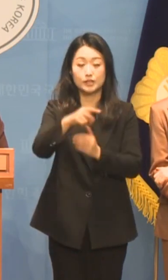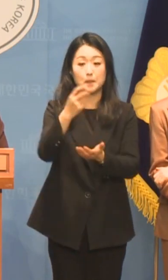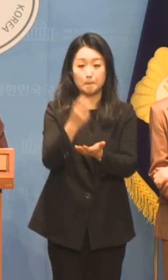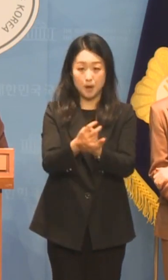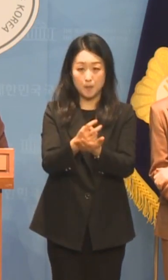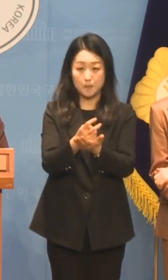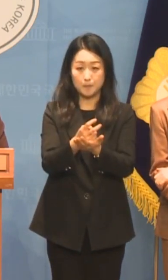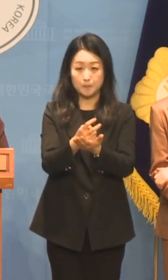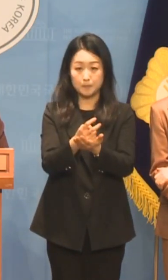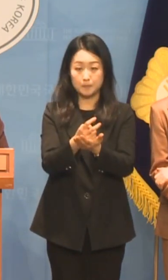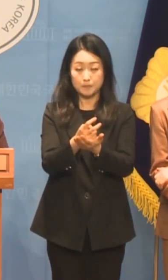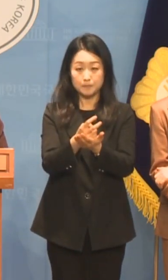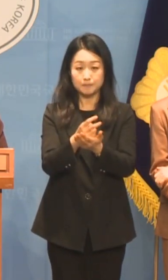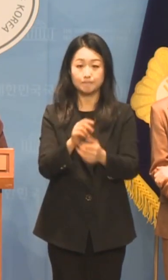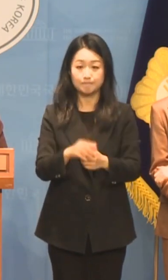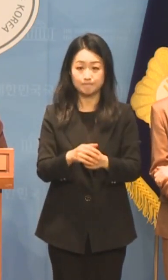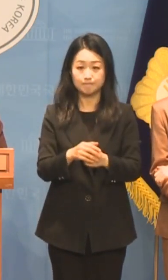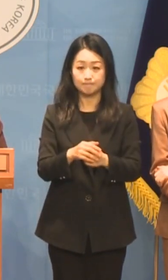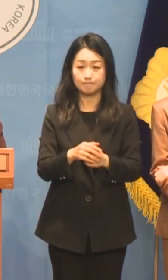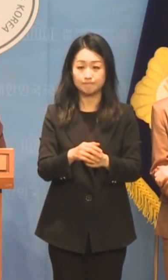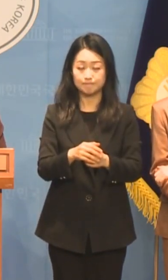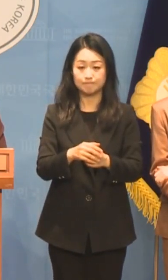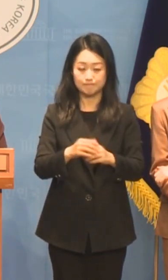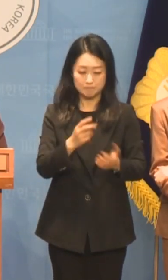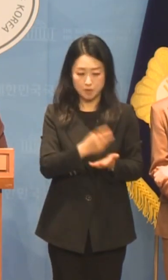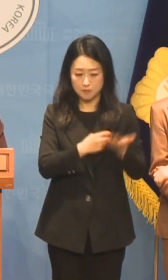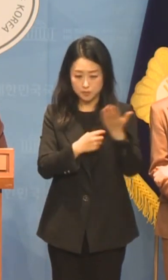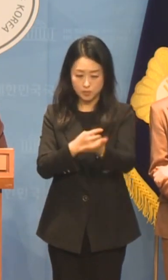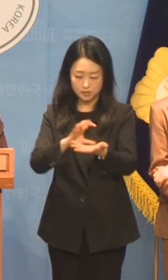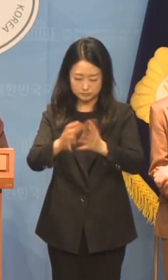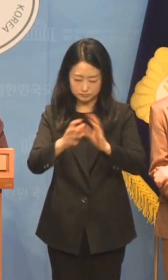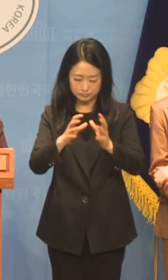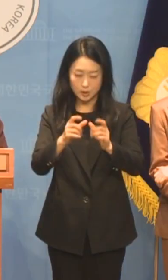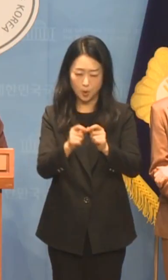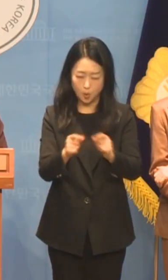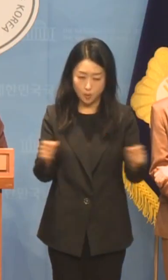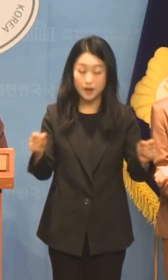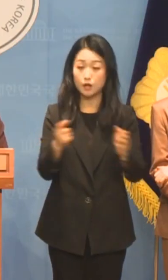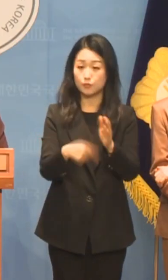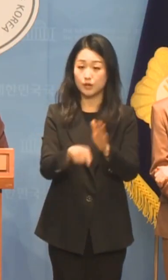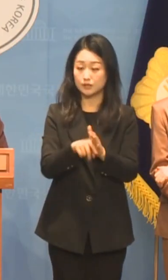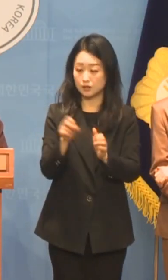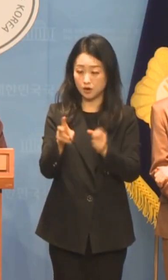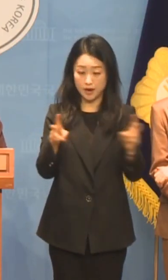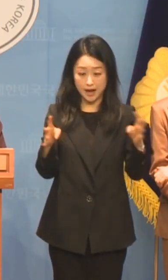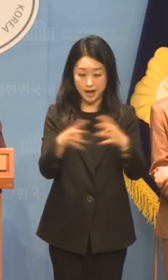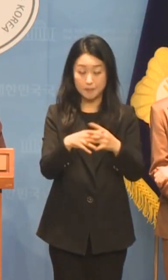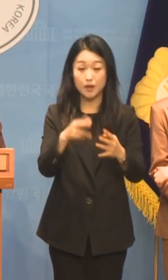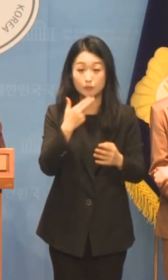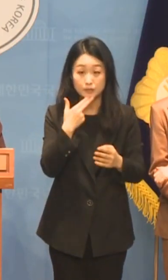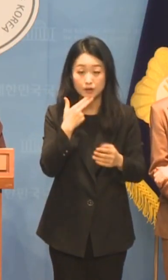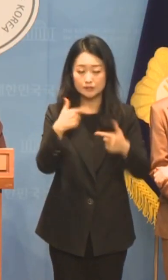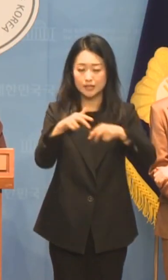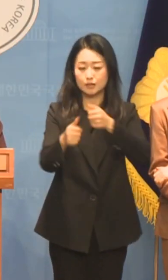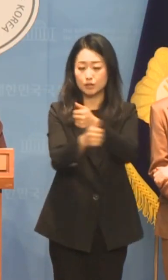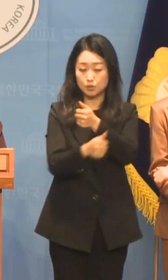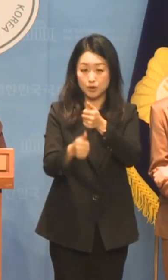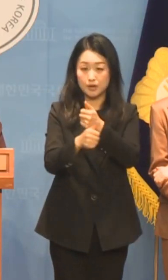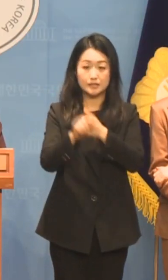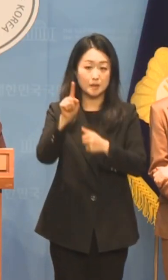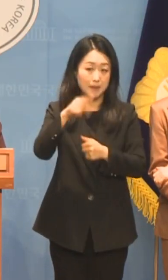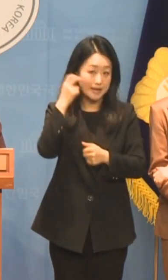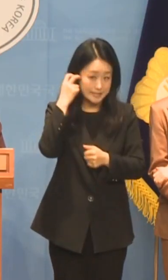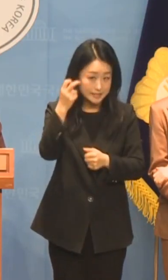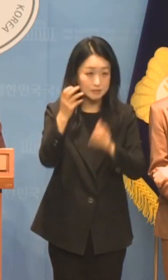선진화법, 숙려기간이 반드시 지켜지도록 여야의 완전한 합의가 없는 한 상임위에서